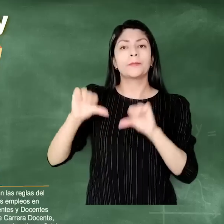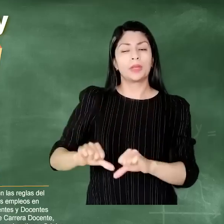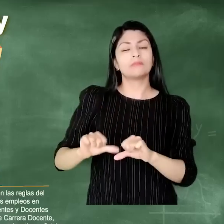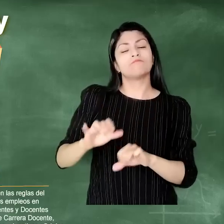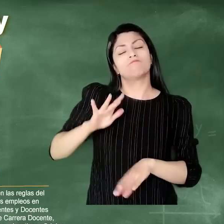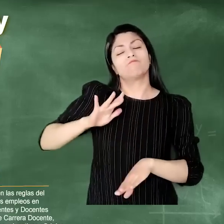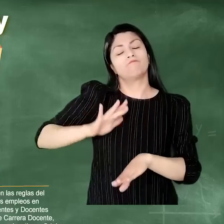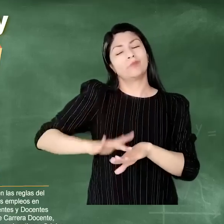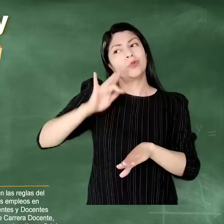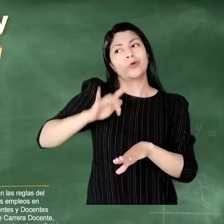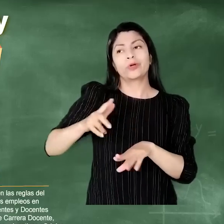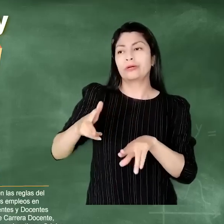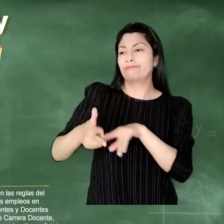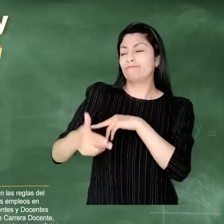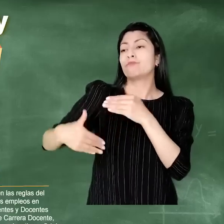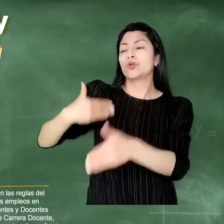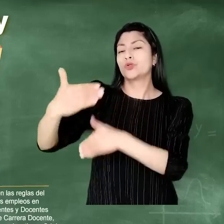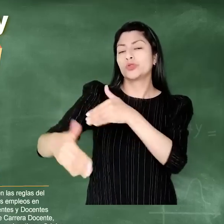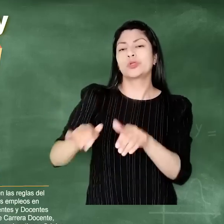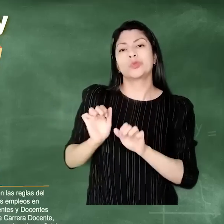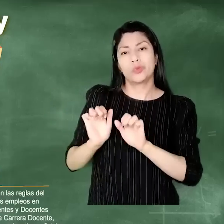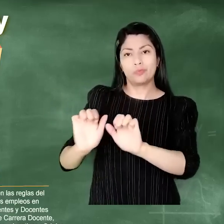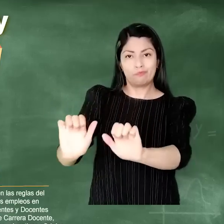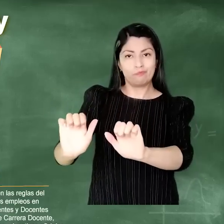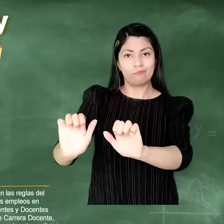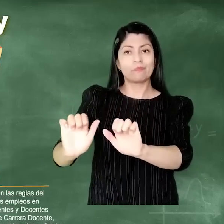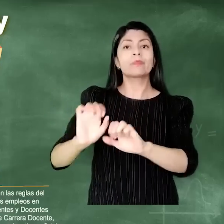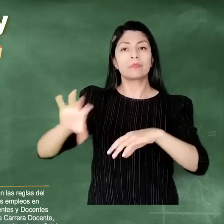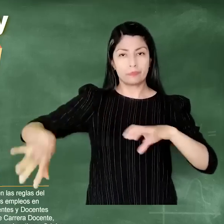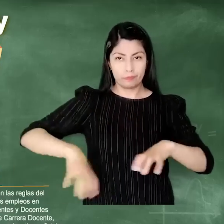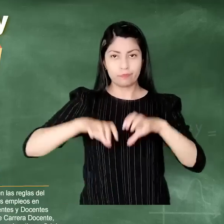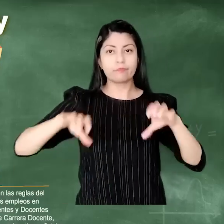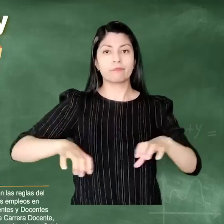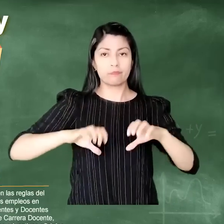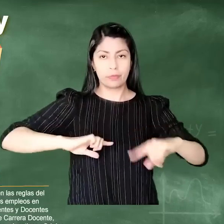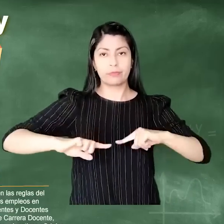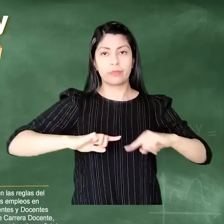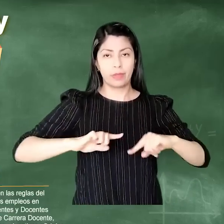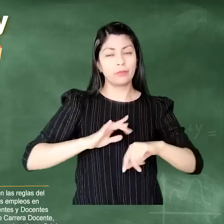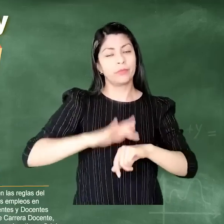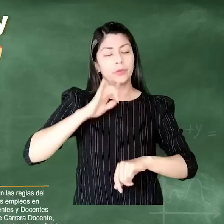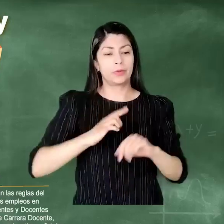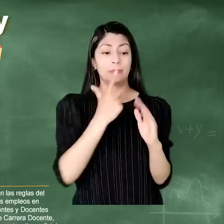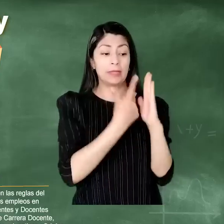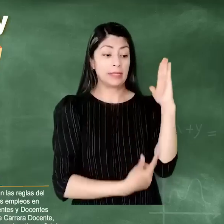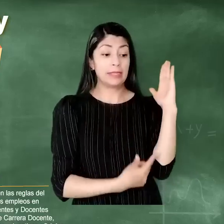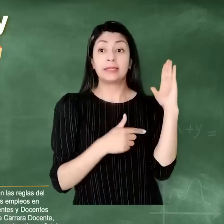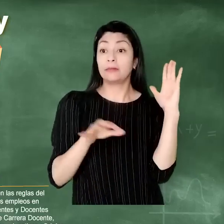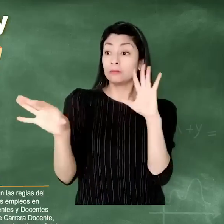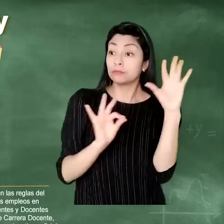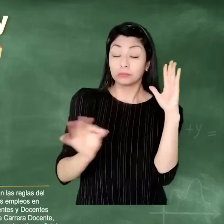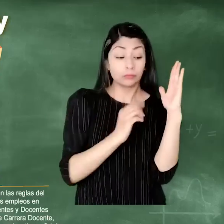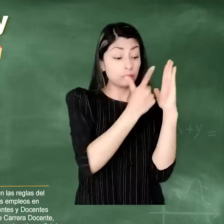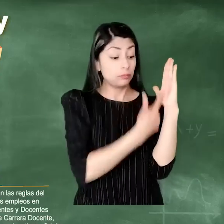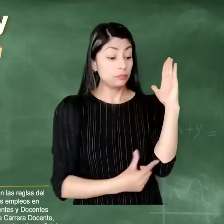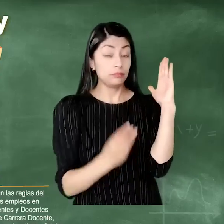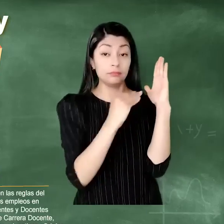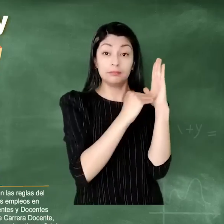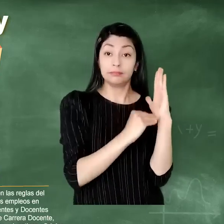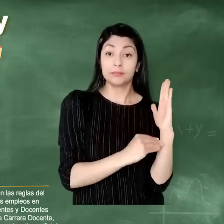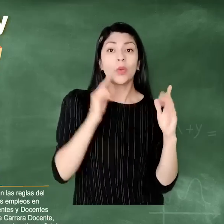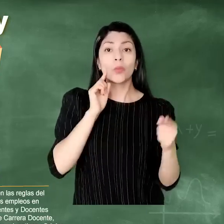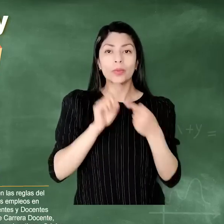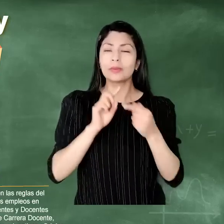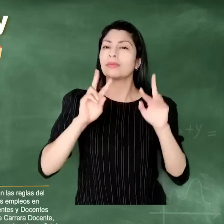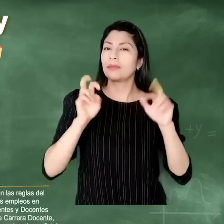rechazada o se abstendrá de iniciar la referida actuación administrativa. La exclusión de lista de elegibles, en caso